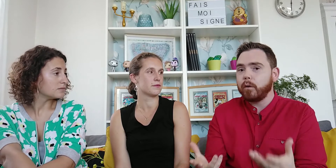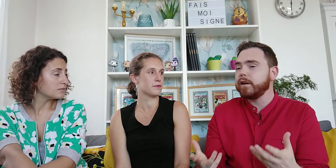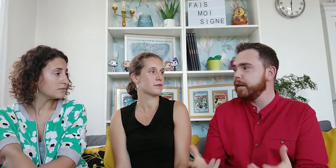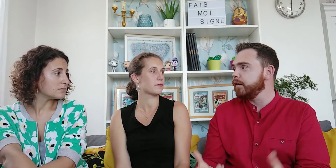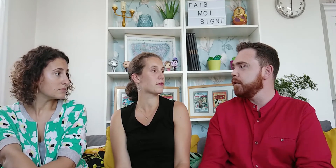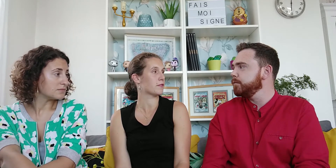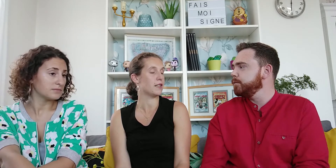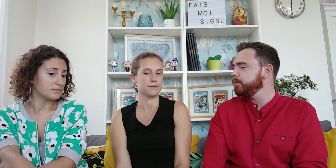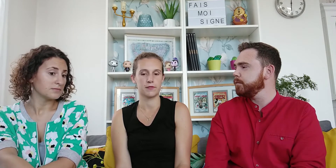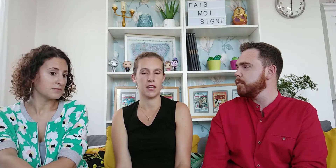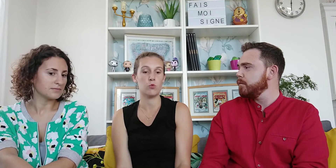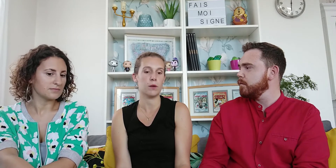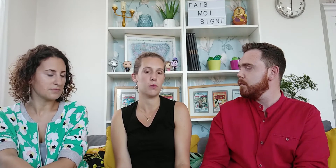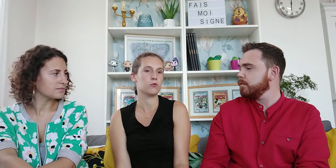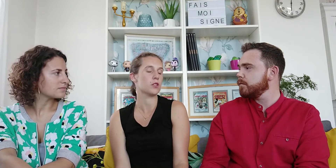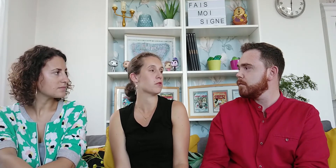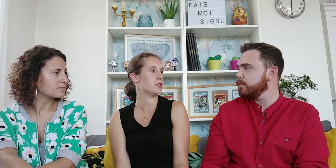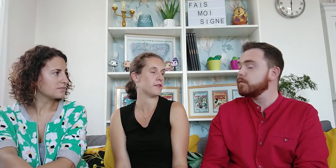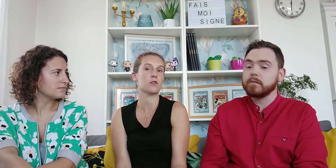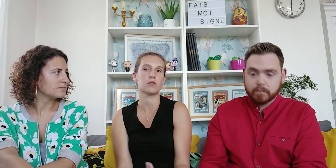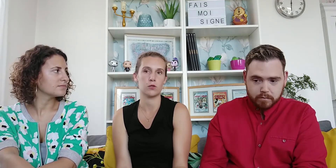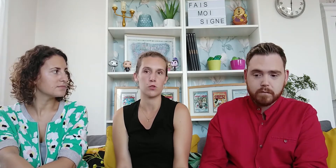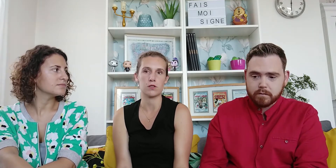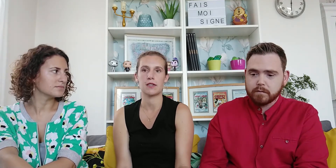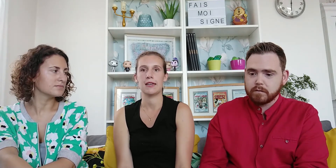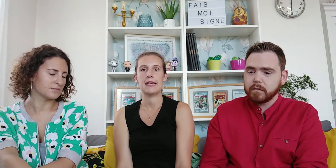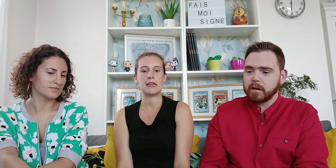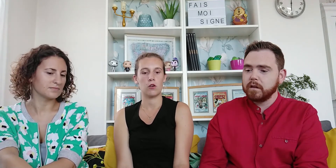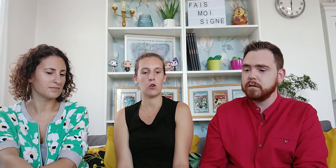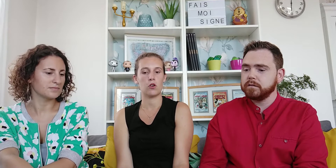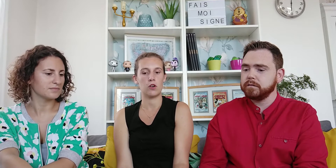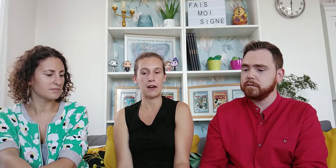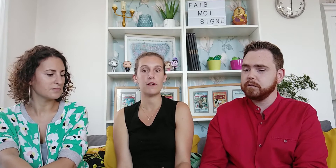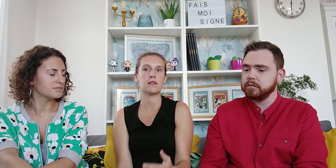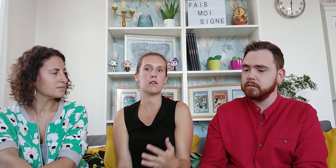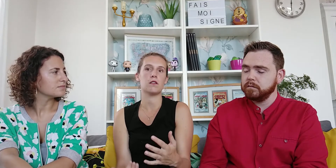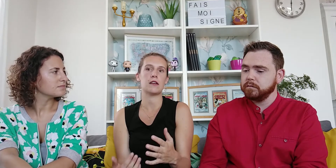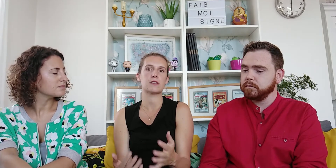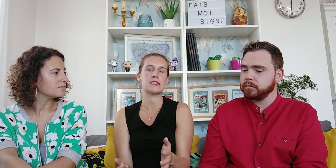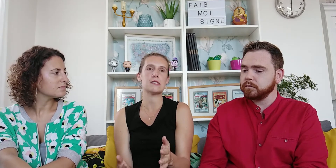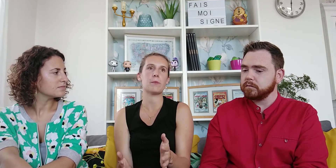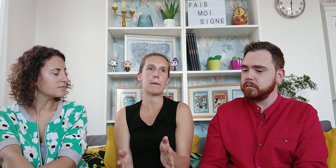à le connaître. Voilà. Et lui apprend à nous connaître aussi, ça va dans les deux sens. Et là, en fait, la langue des signes